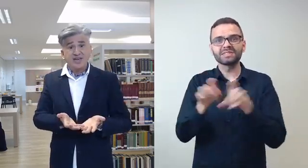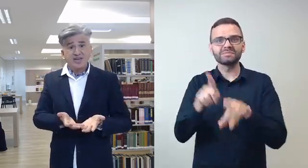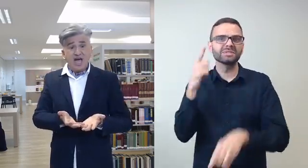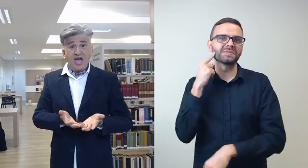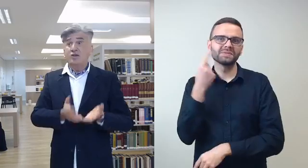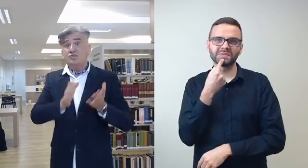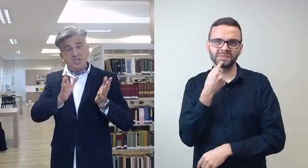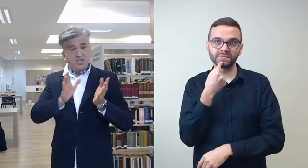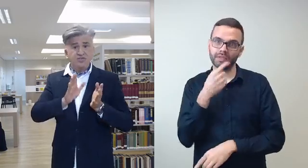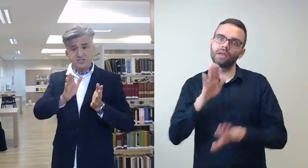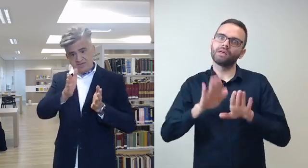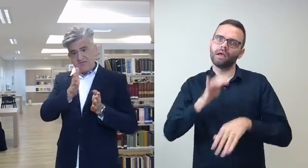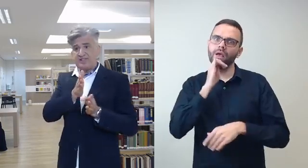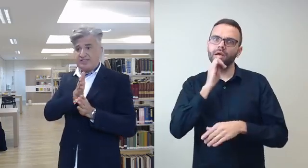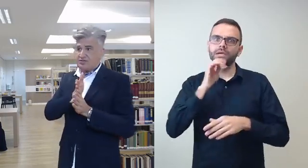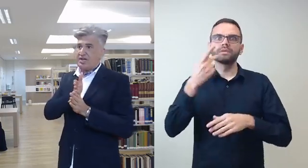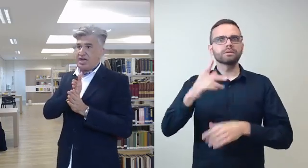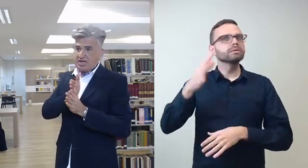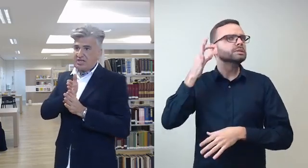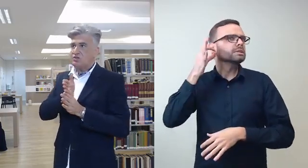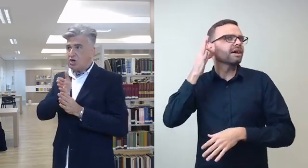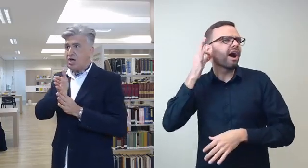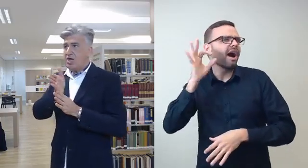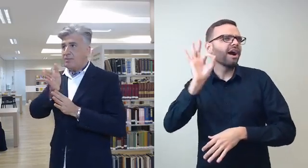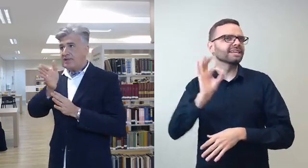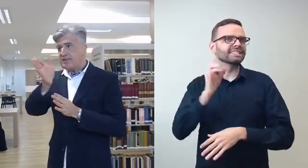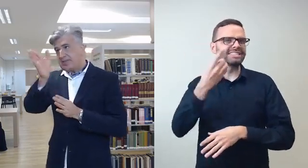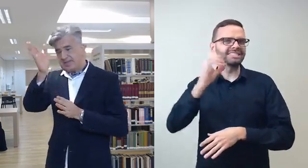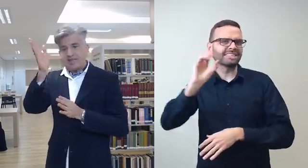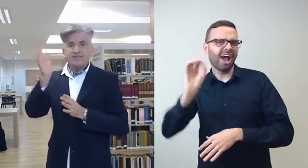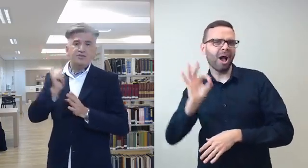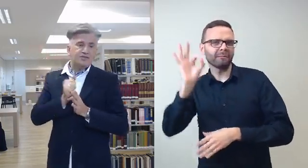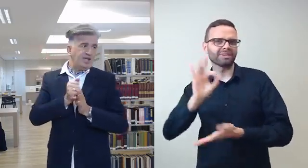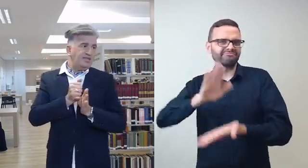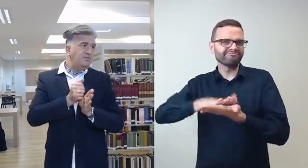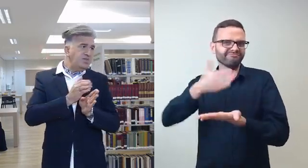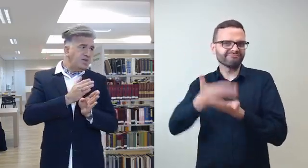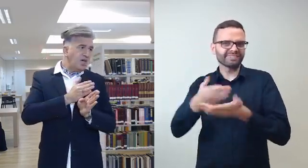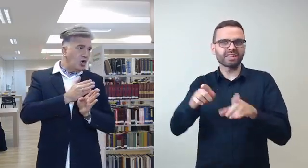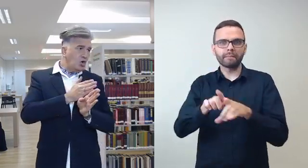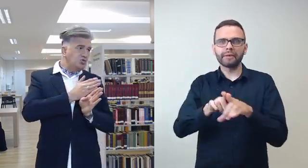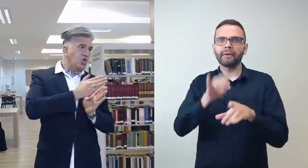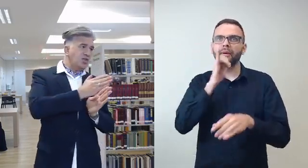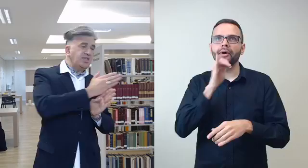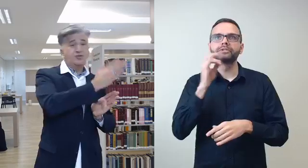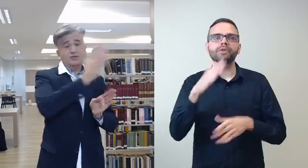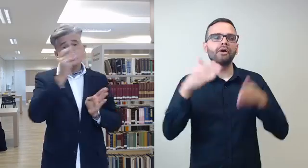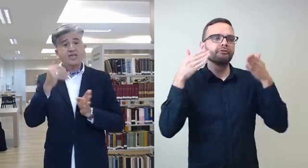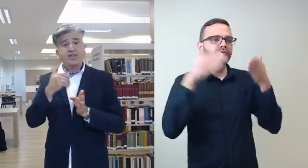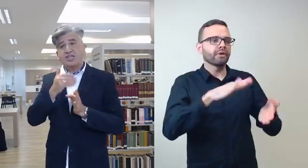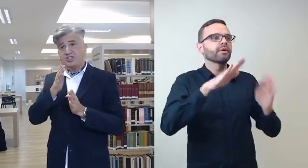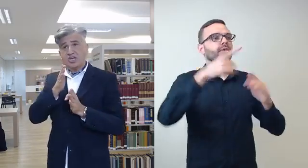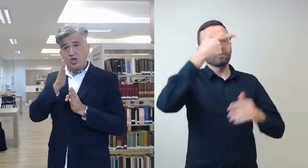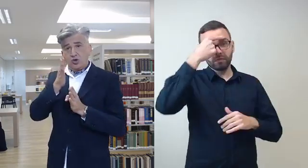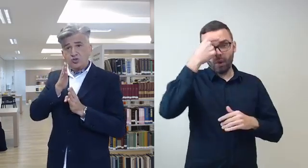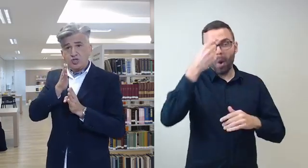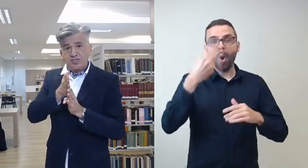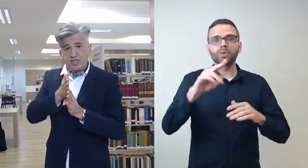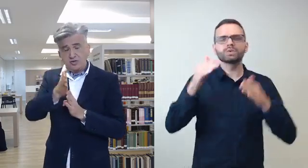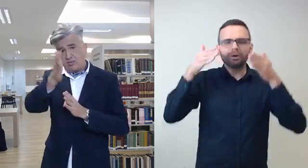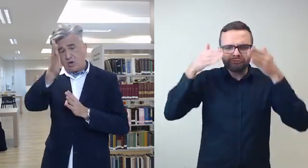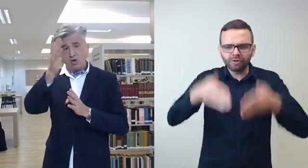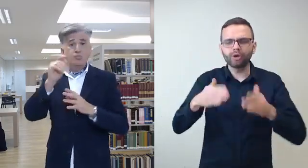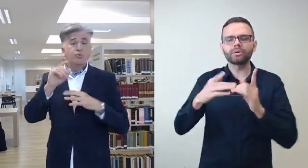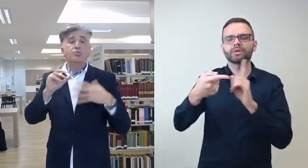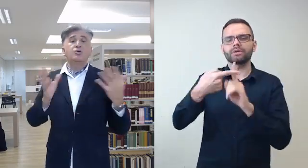excelência. A não ser que você vá fazer a sua carreira só para interpretar dentro da academia, ou só dentro de uma igreja, ou só